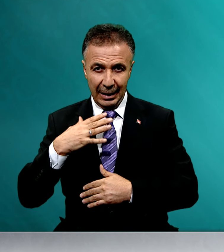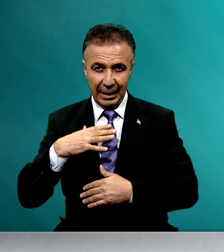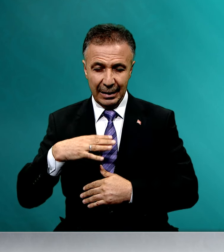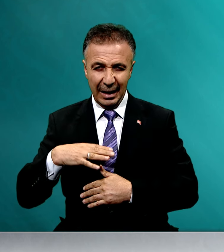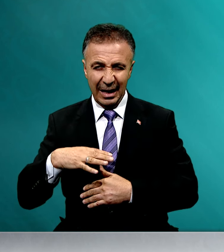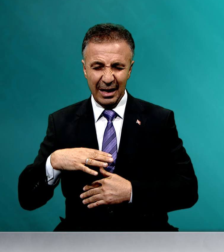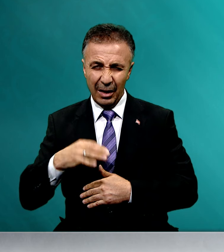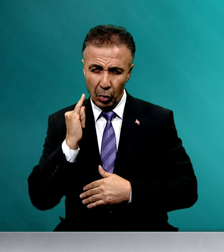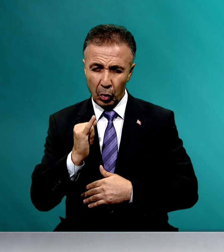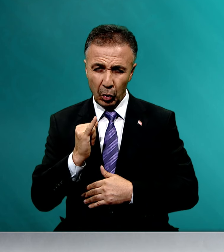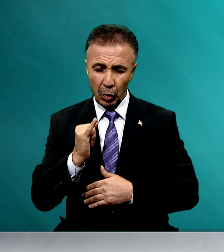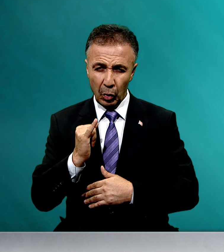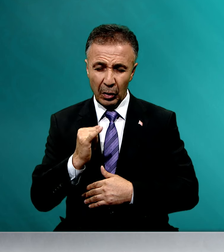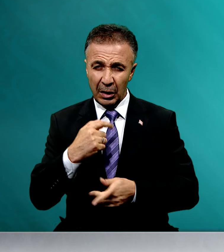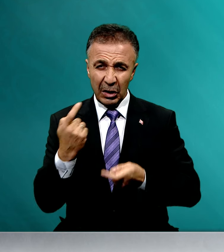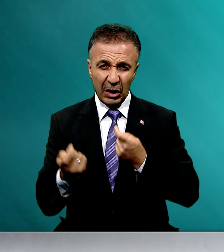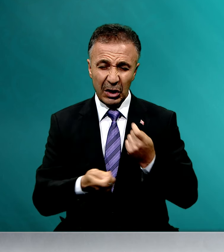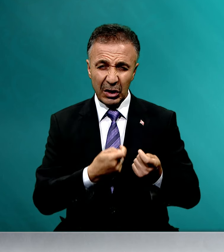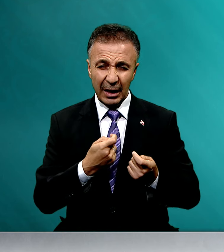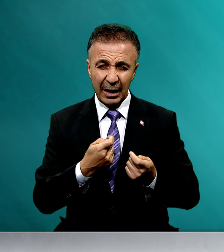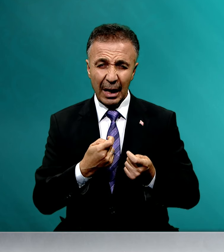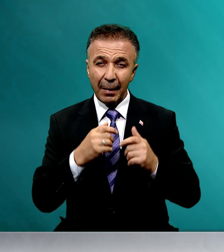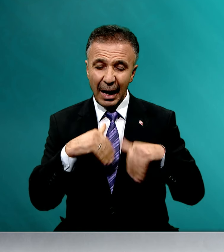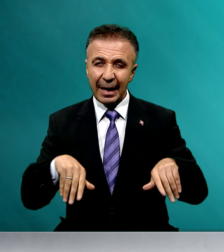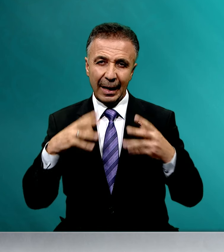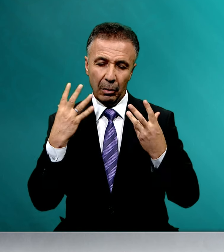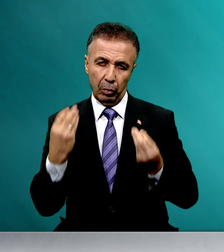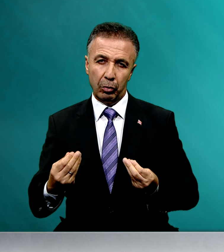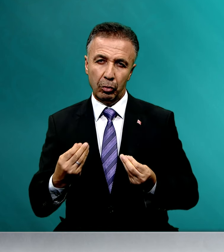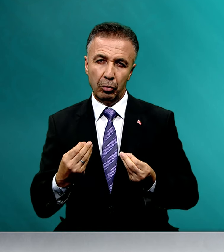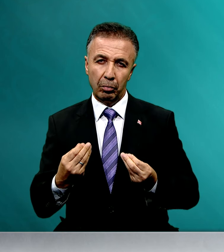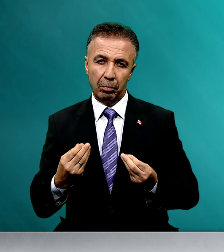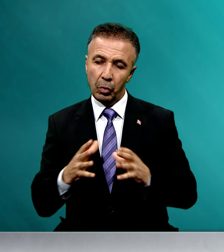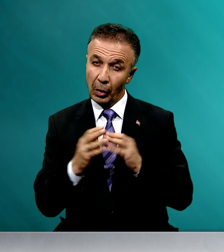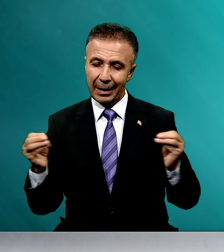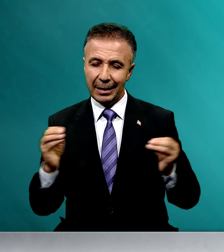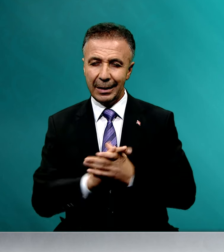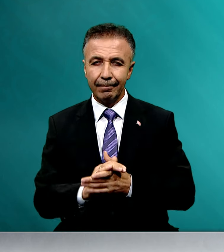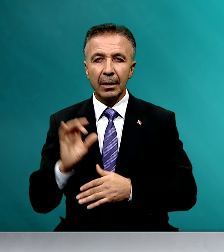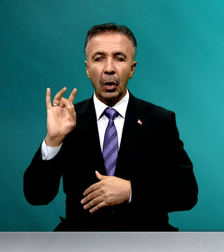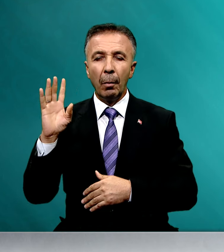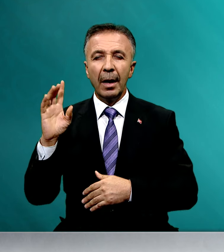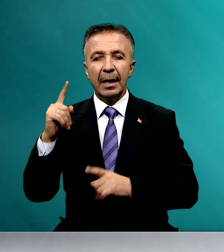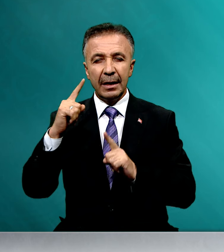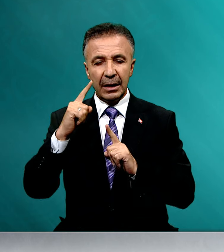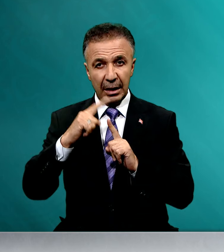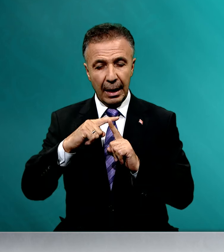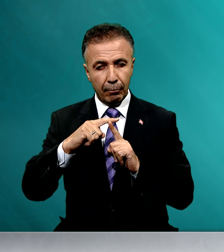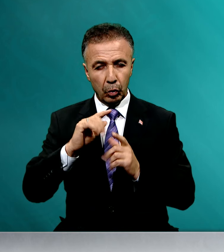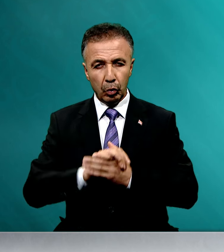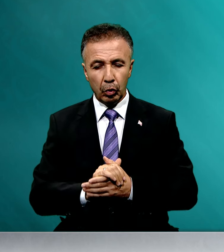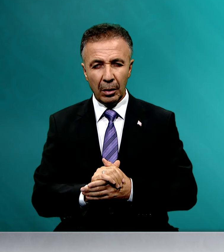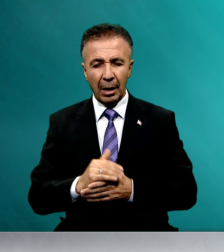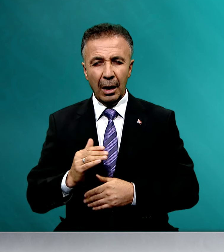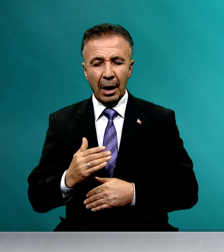oyunları hep birlikte boşa çıkardık. 15 Temmuz, aziz milletimizin hiç